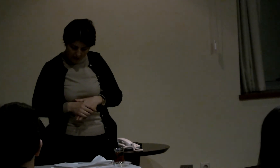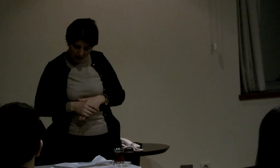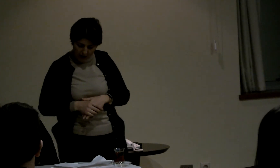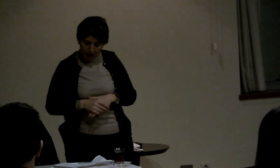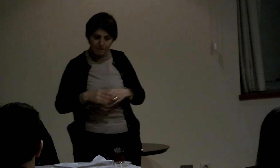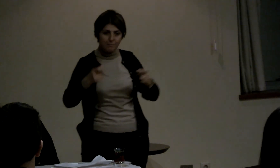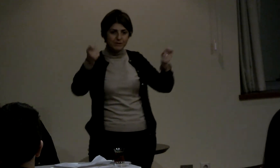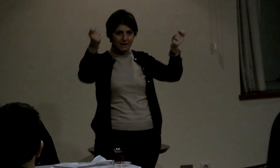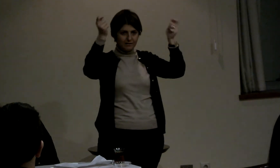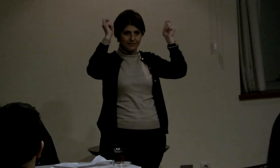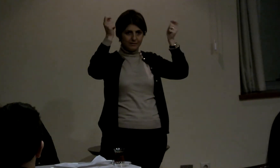Hamamda